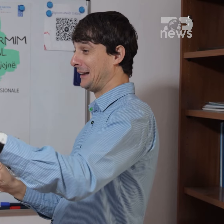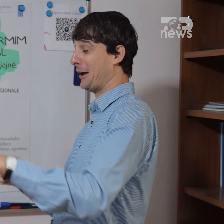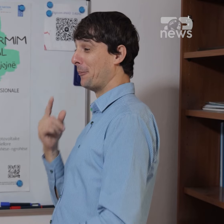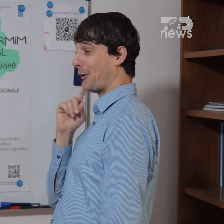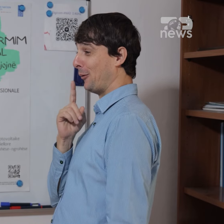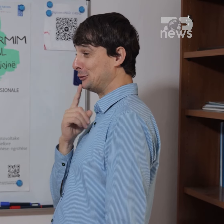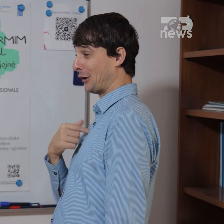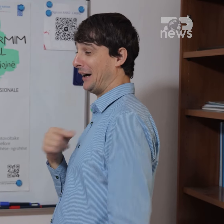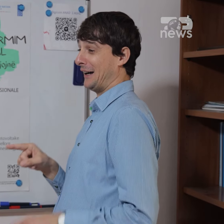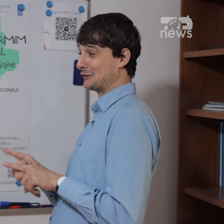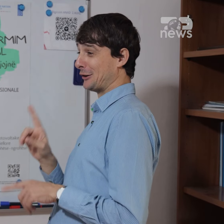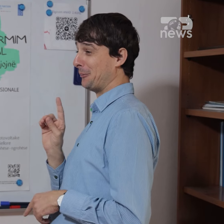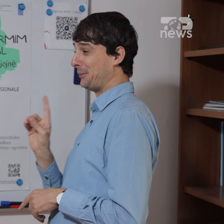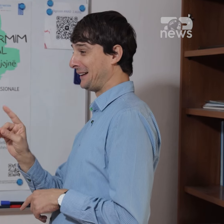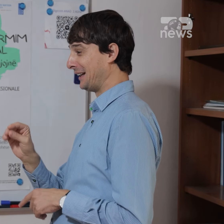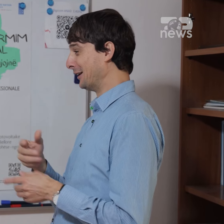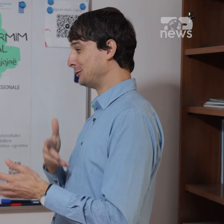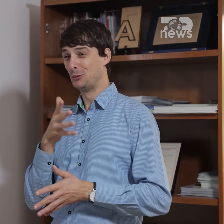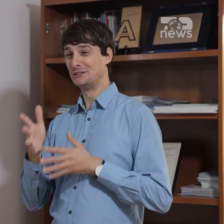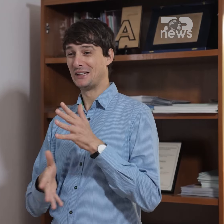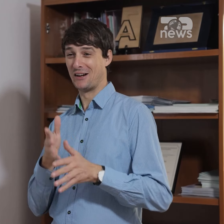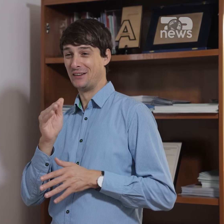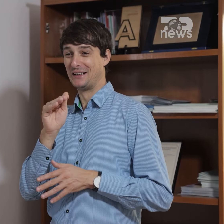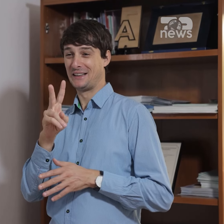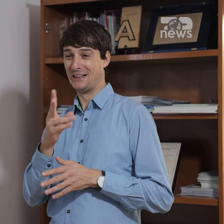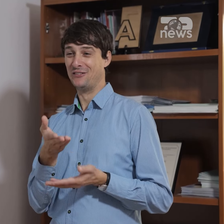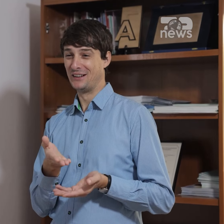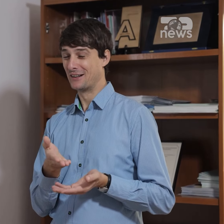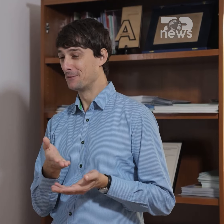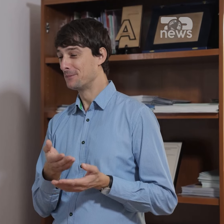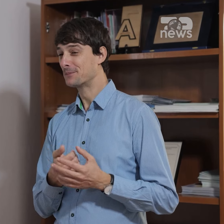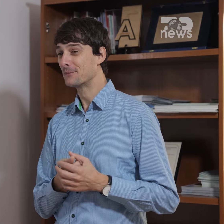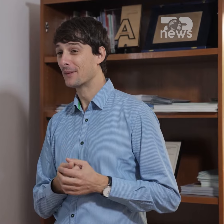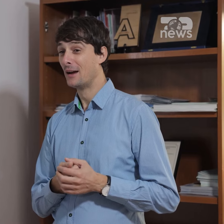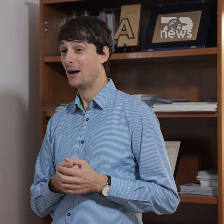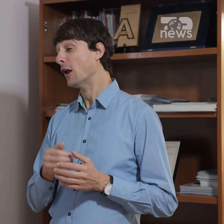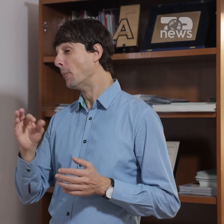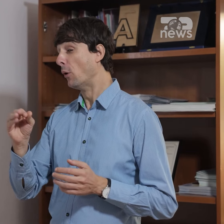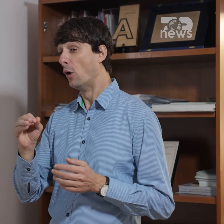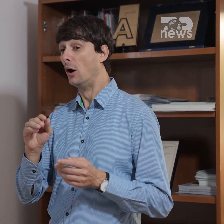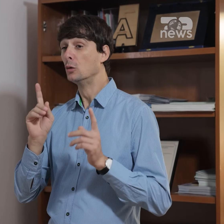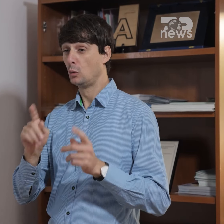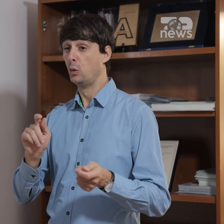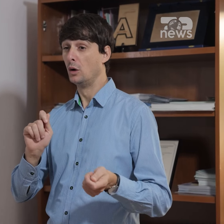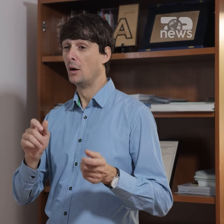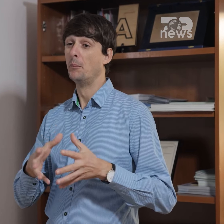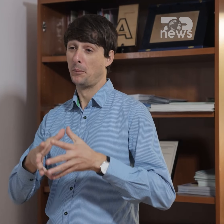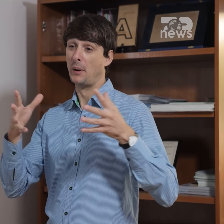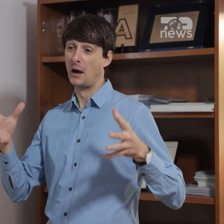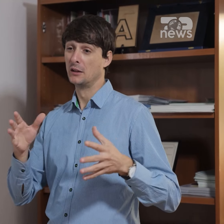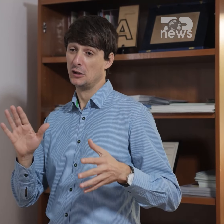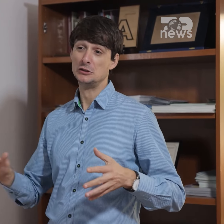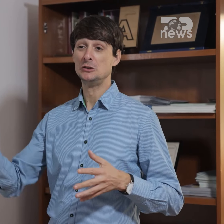akses. Sigurisht që ne duam edicion të lajmeve për ditë, por për shkak të mungesë së interpretëve është lënë vetëm një